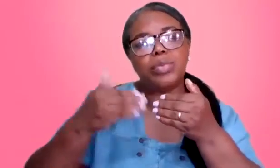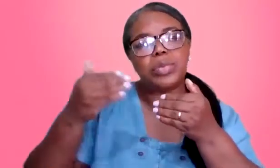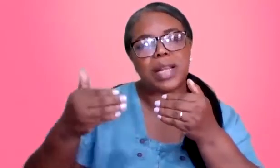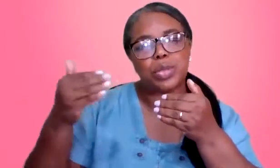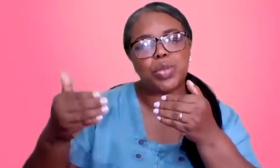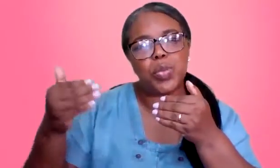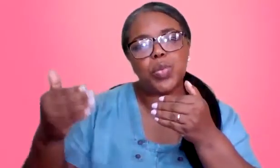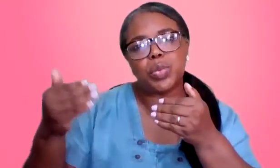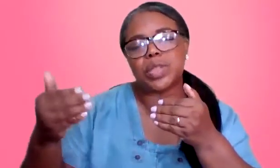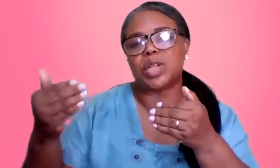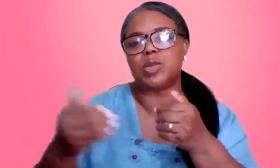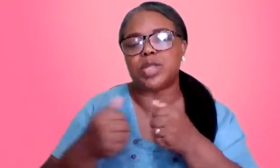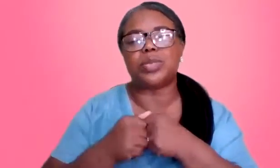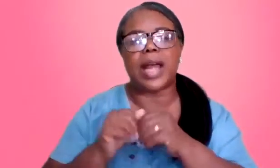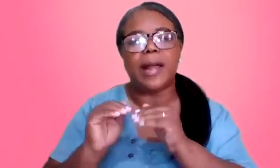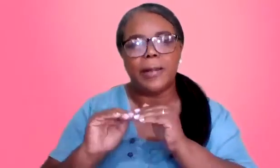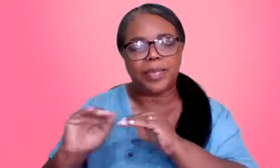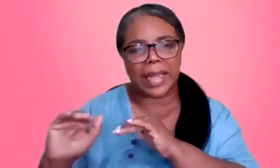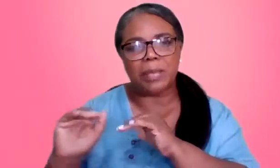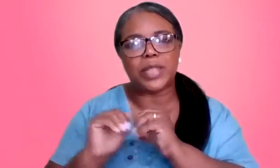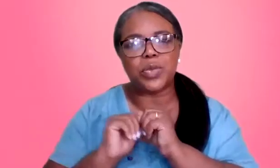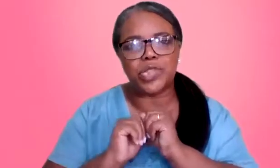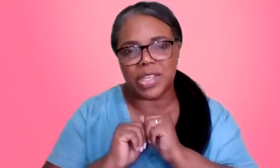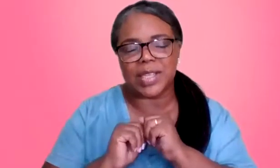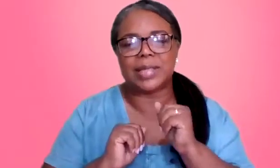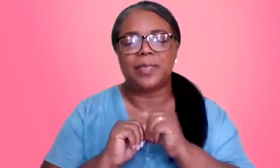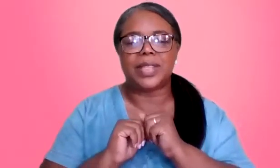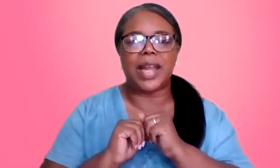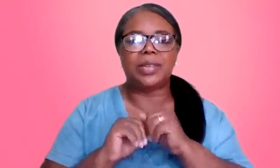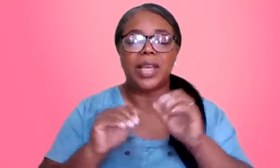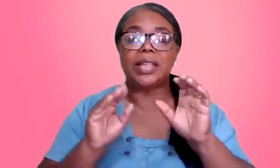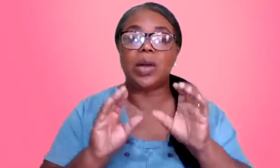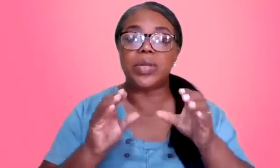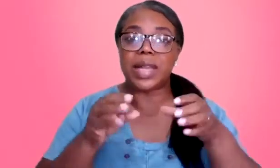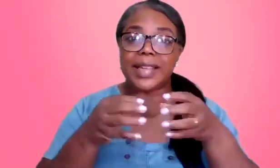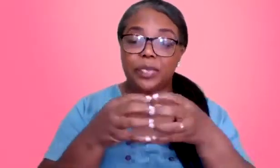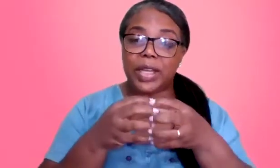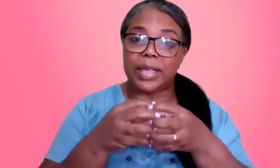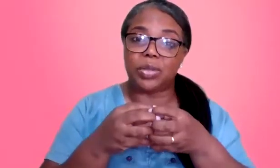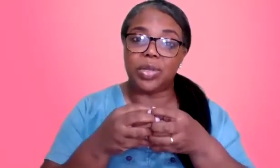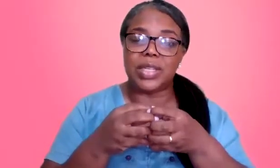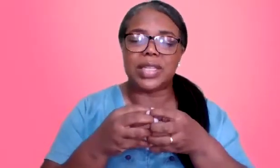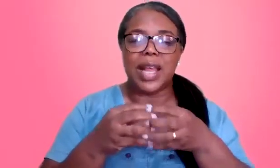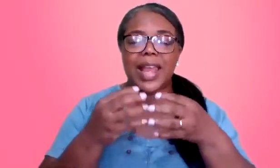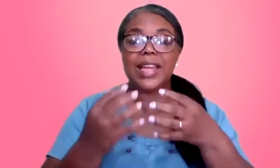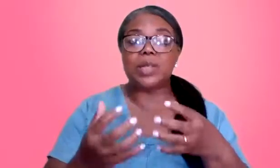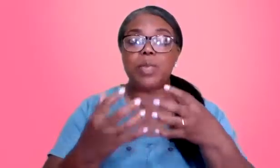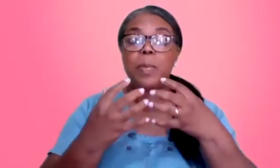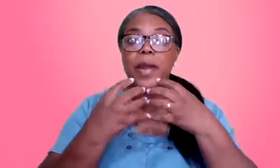dos assuntos que nós vamos estudar daqui mais uns dias, certo? Então, os classificadores, eles me